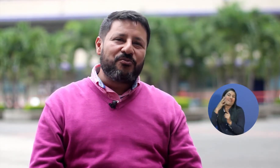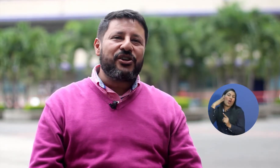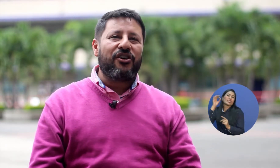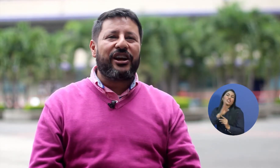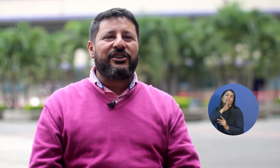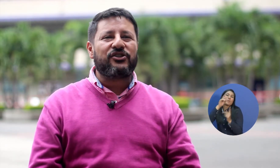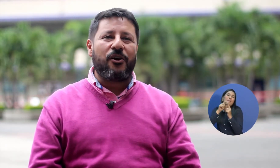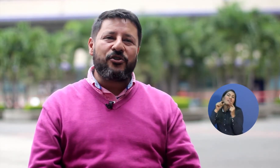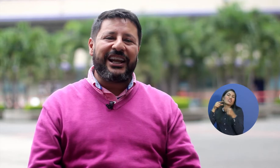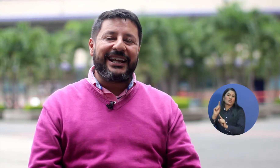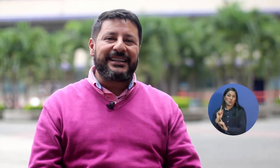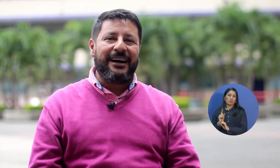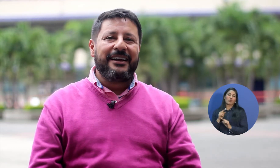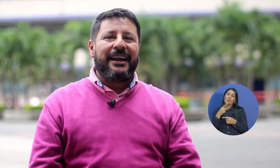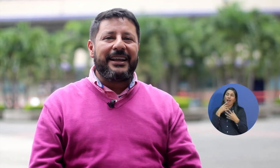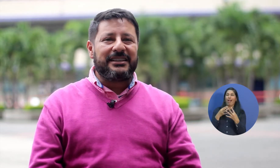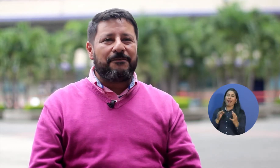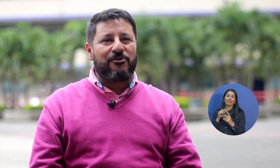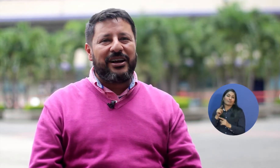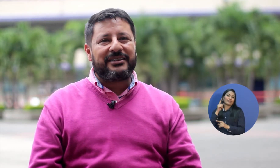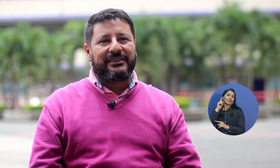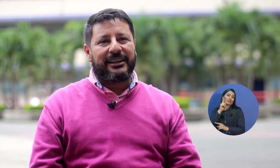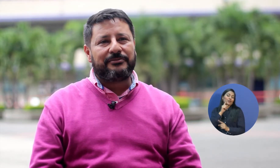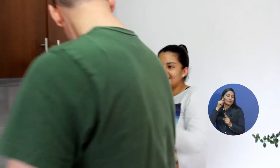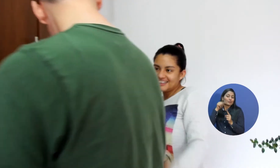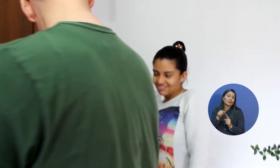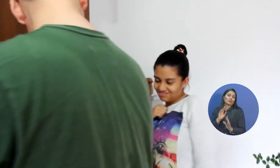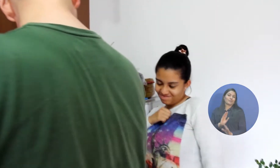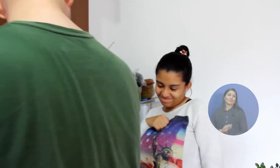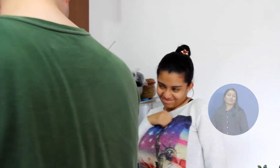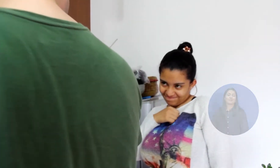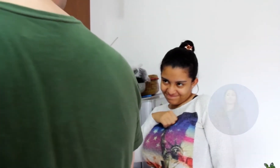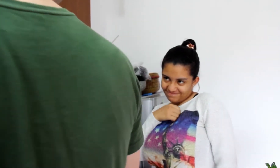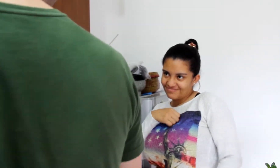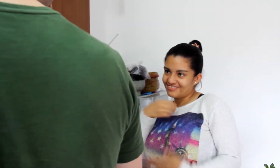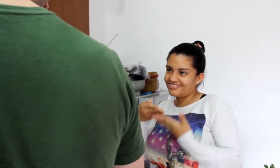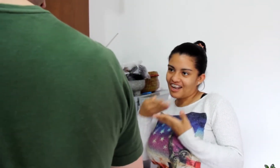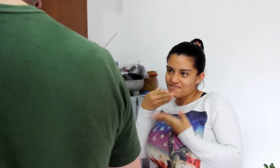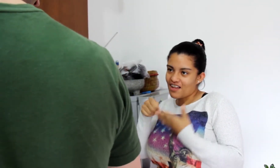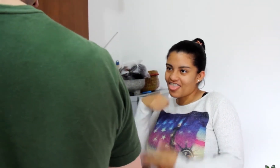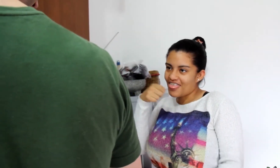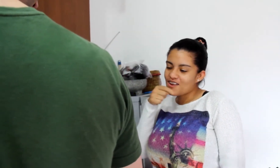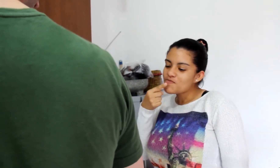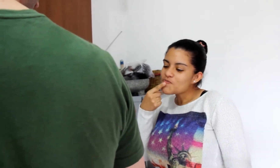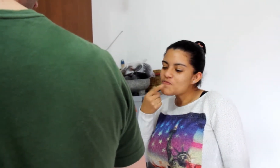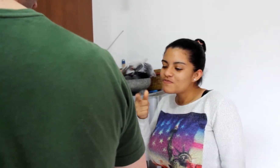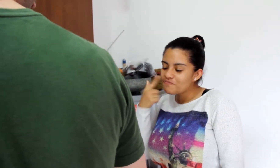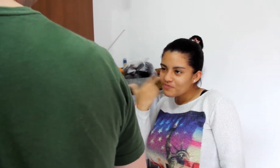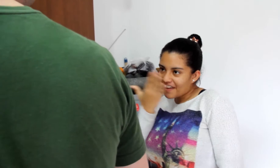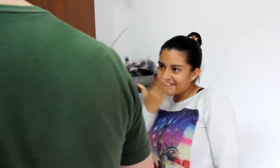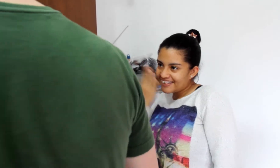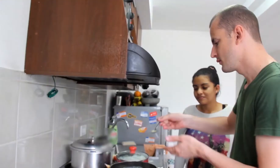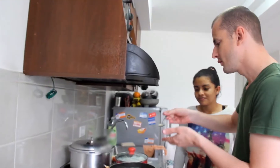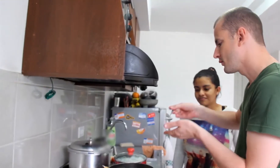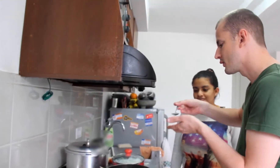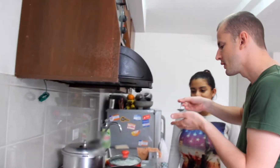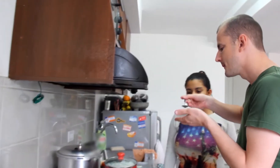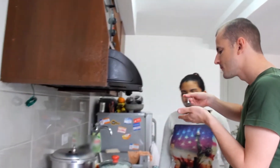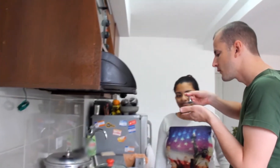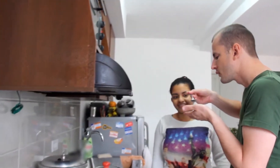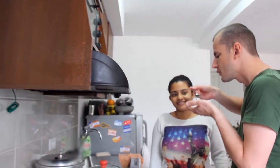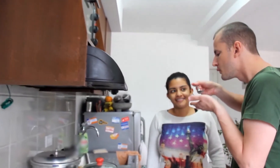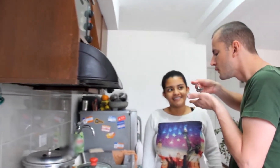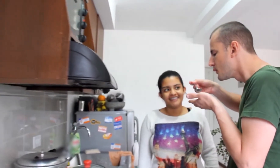sordos son muy concretos aún en esa forma de tratar. ¿Podrías dejarme probar un poquito de la sopa?